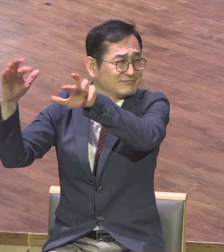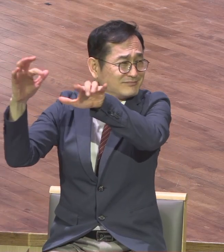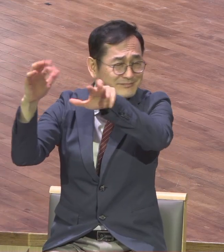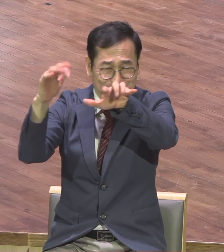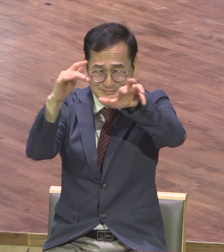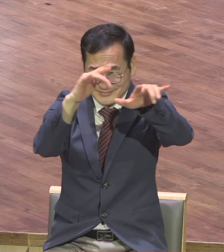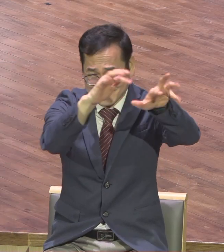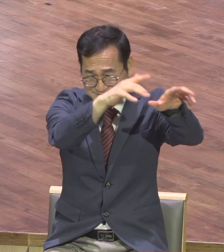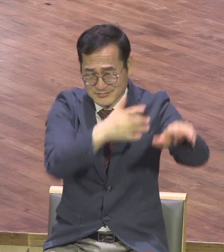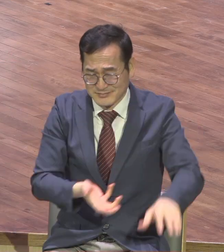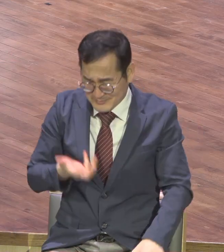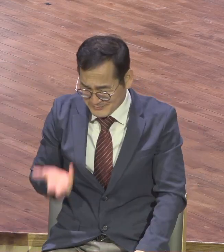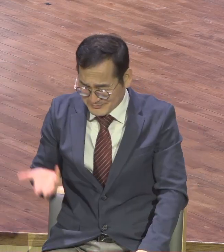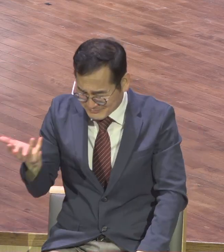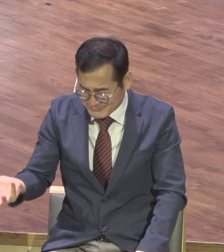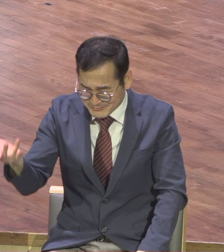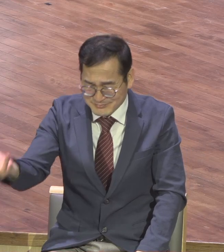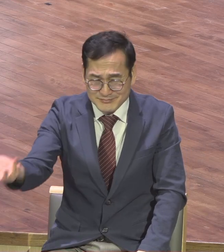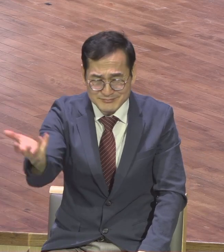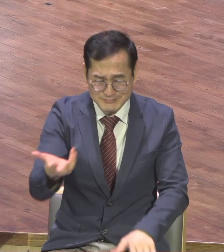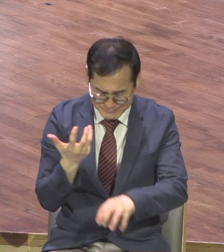2,000m까지 고도 올라타.